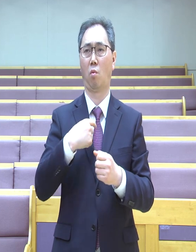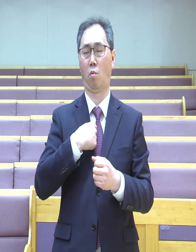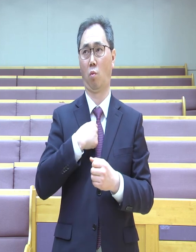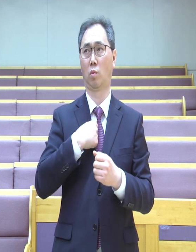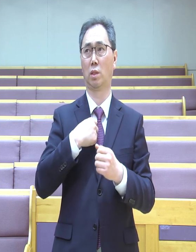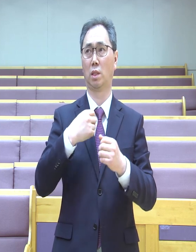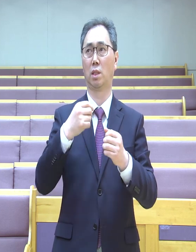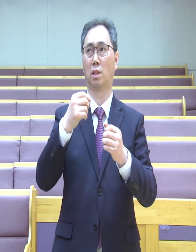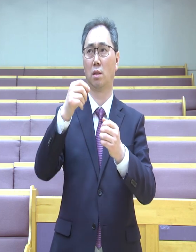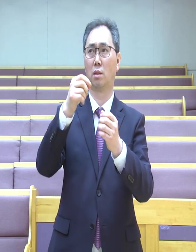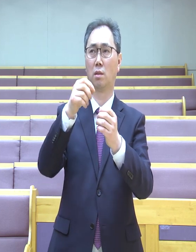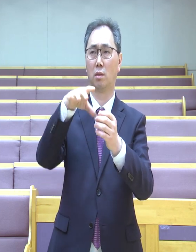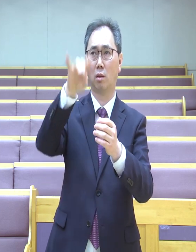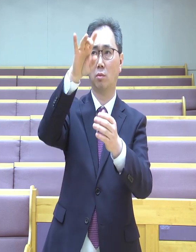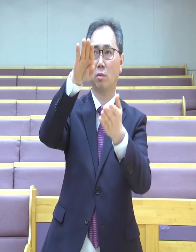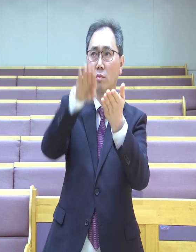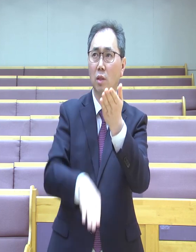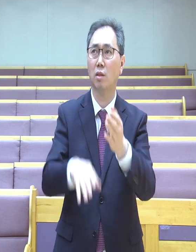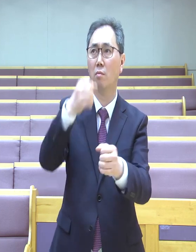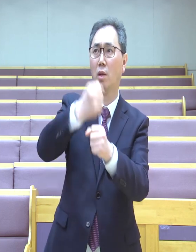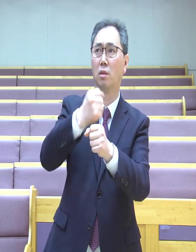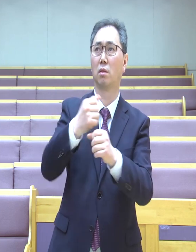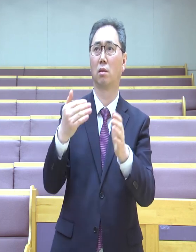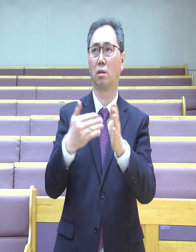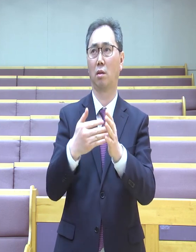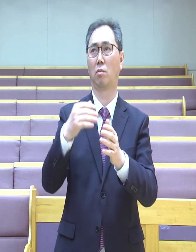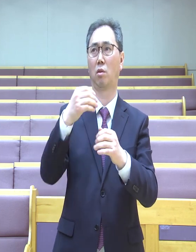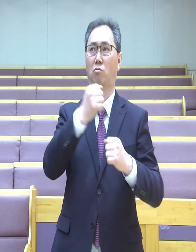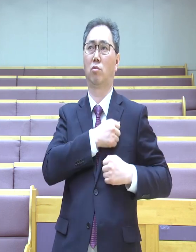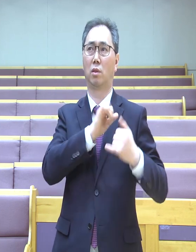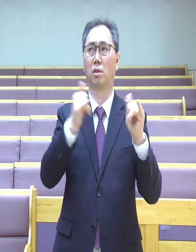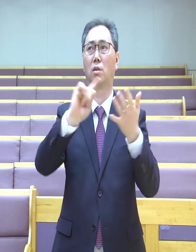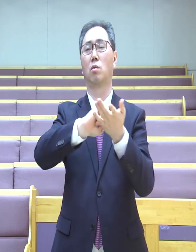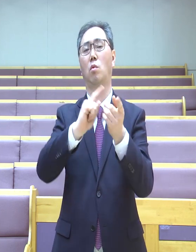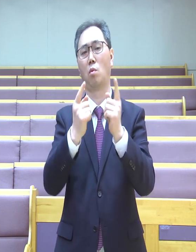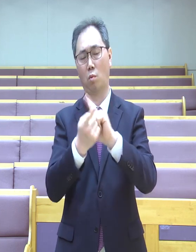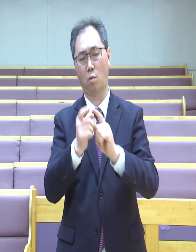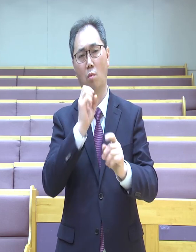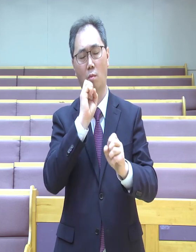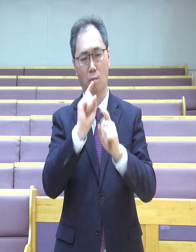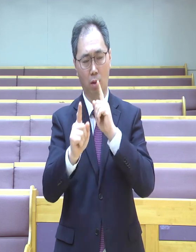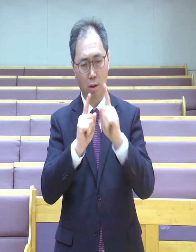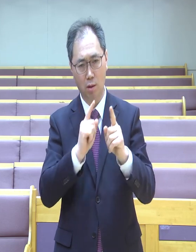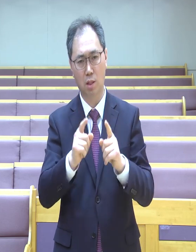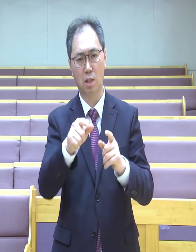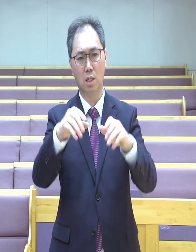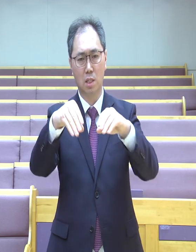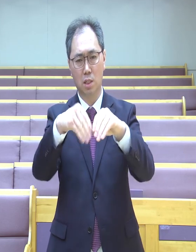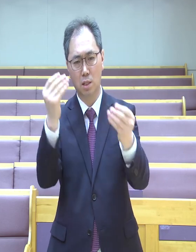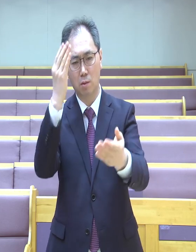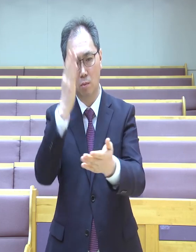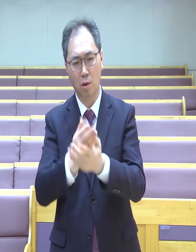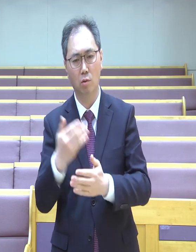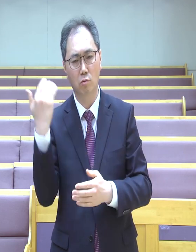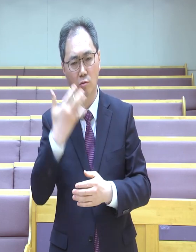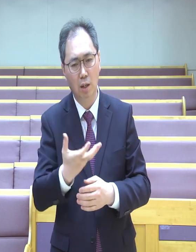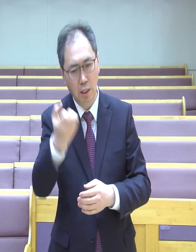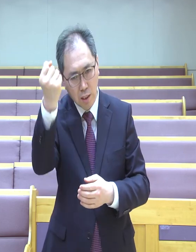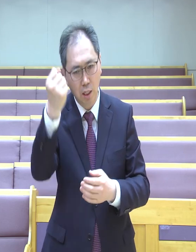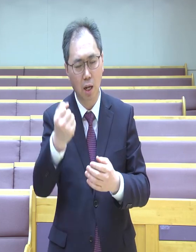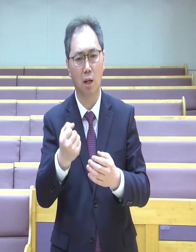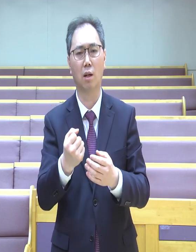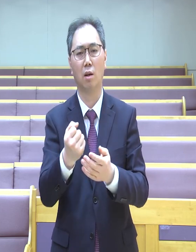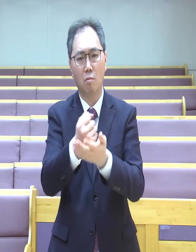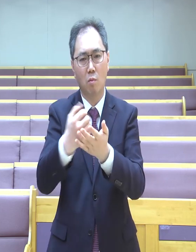아니하고 위에서부터 통으로 짠 것이라. 군인들이 서로 말하되 이것을 찢지 말고 누가 얻나 제비